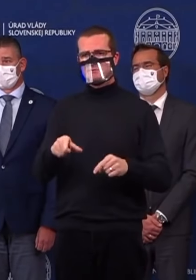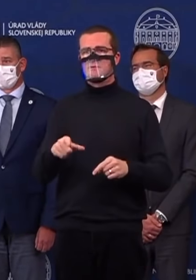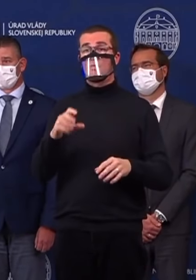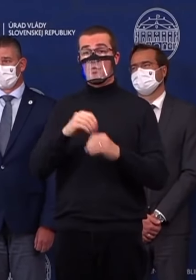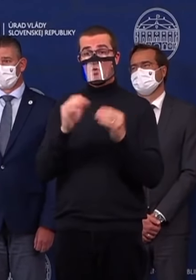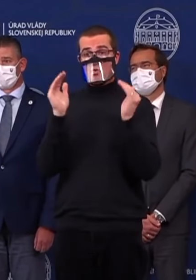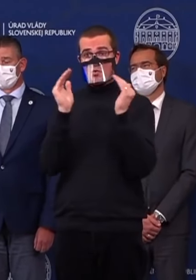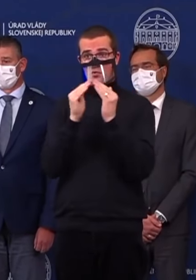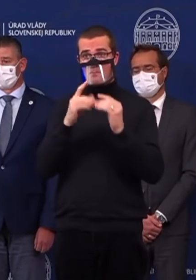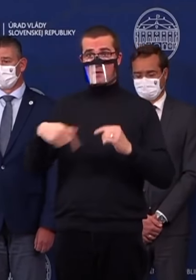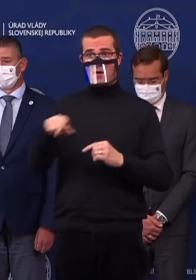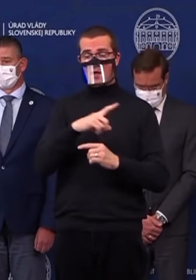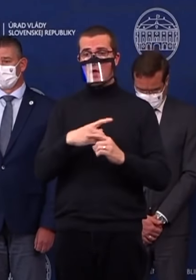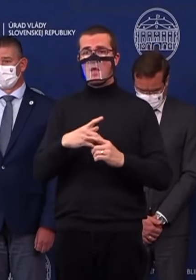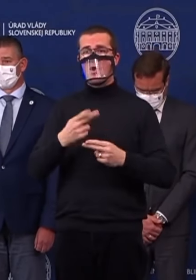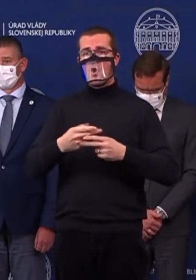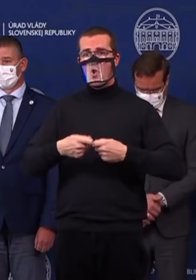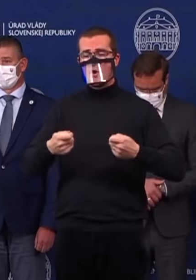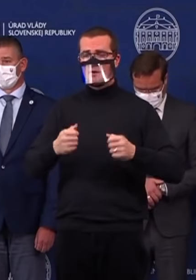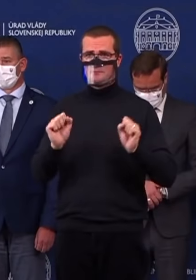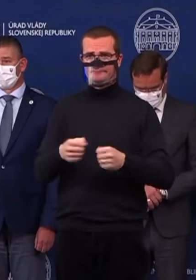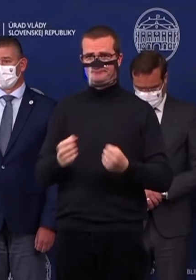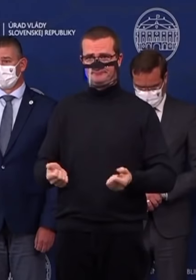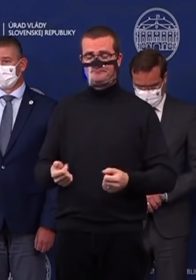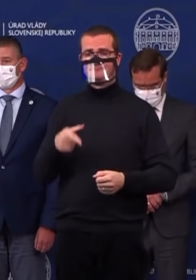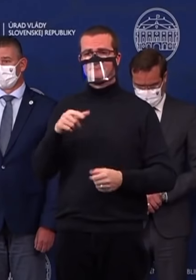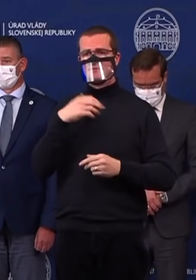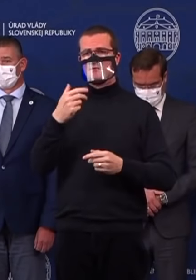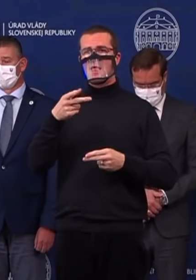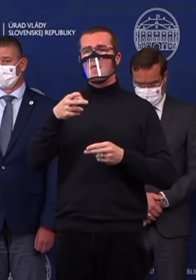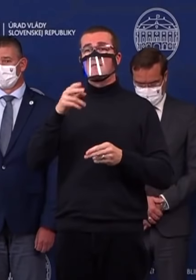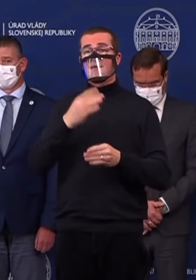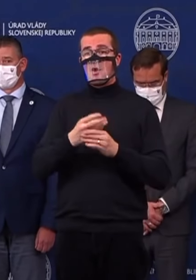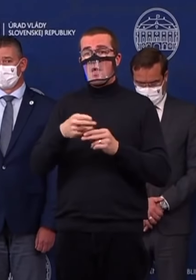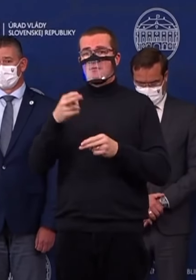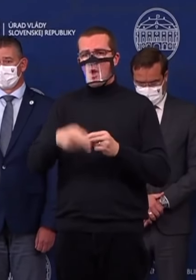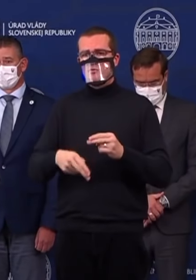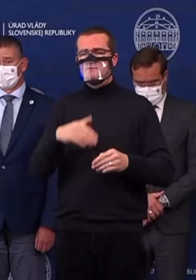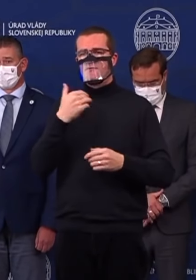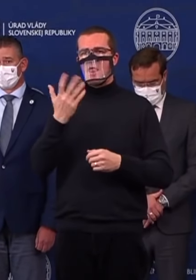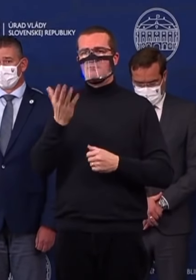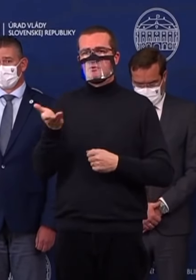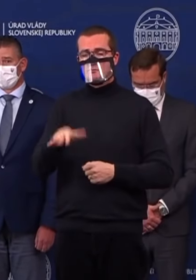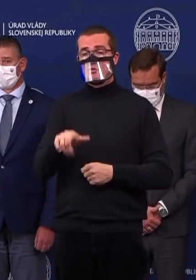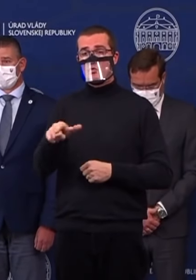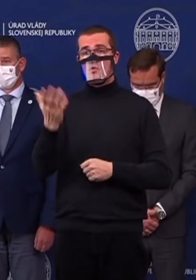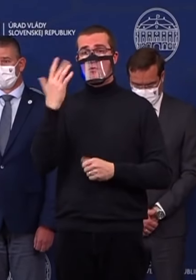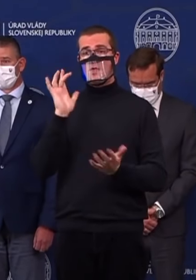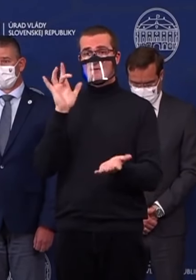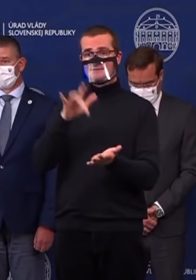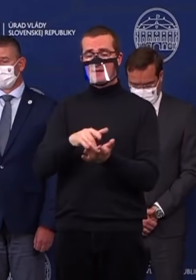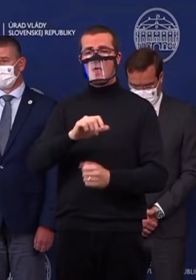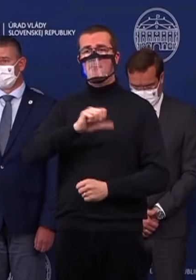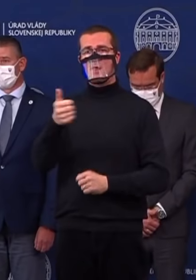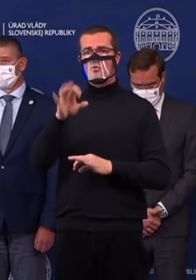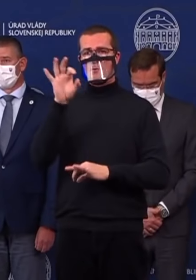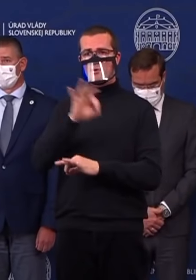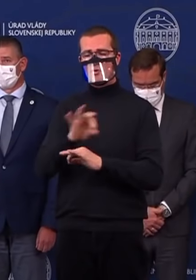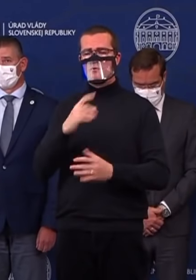a je pri tomto počte objektívne predpokladať, desiatky ľudí na konci zomreli. Toto bol cieľ. Pilotný projekt